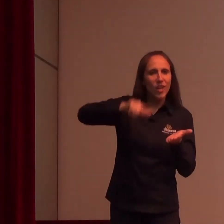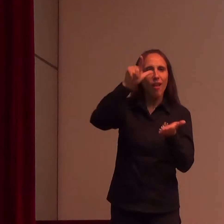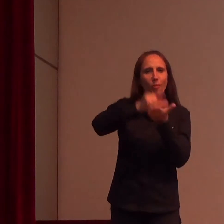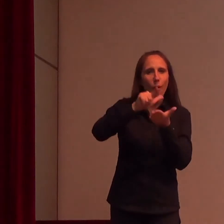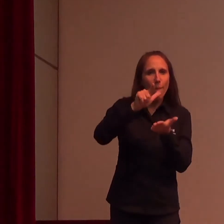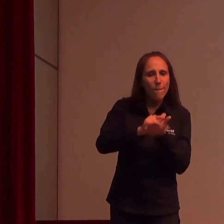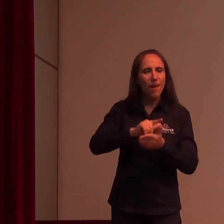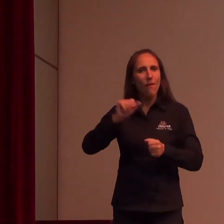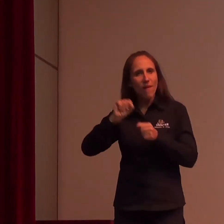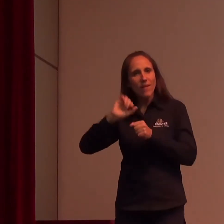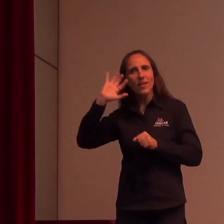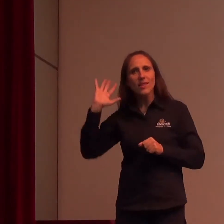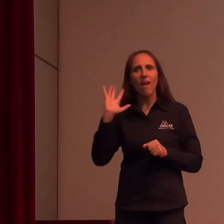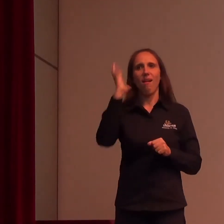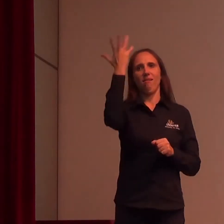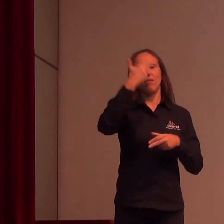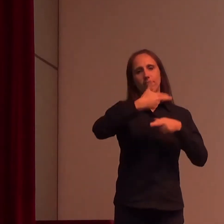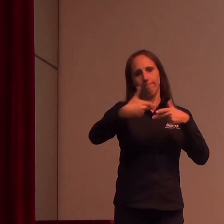coisa funcionar.